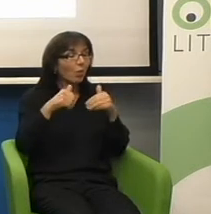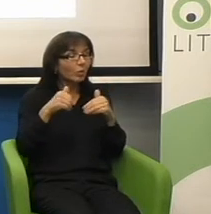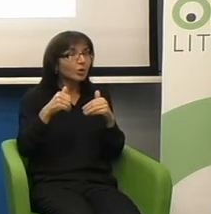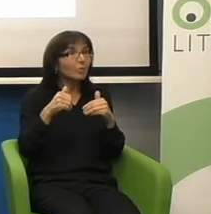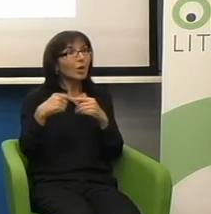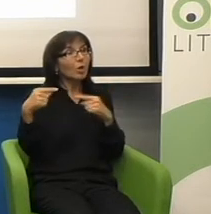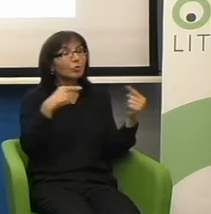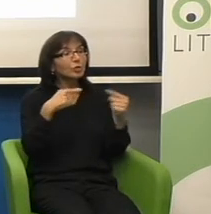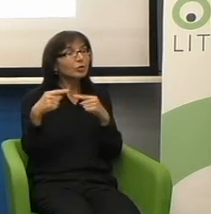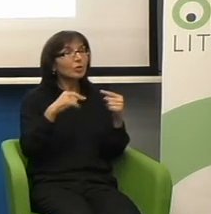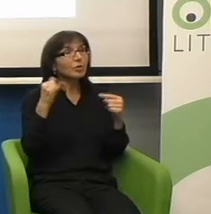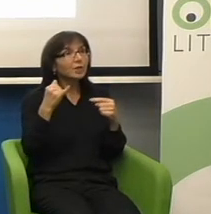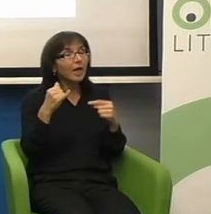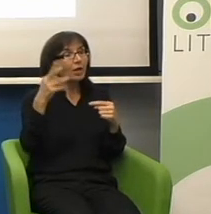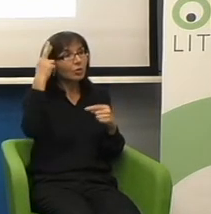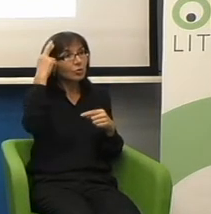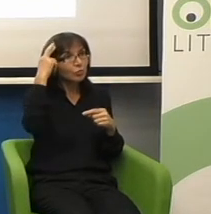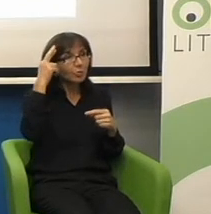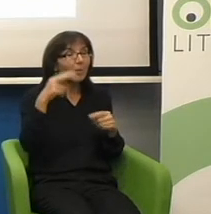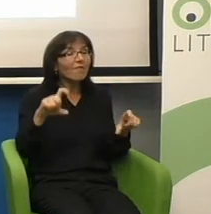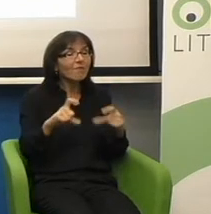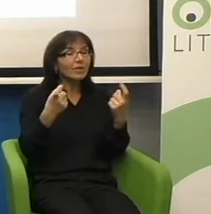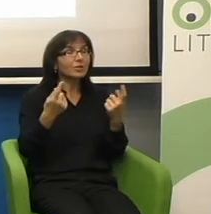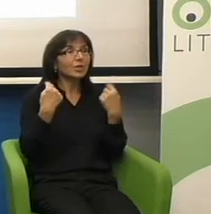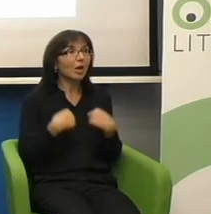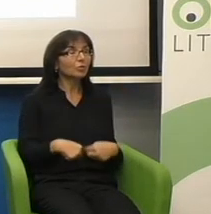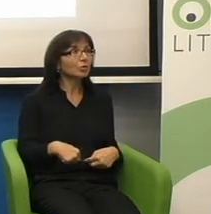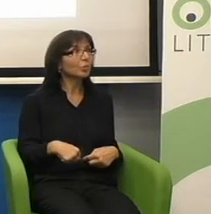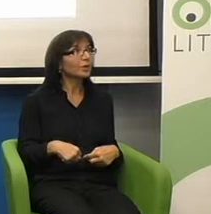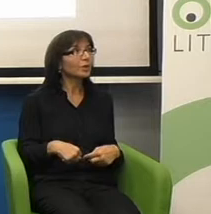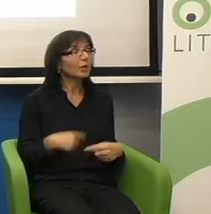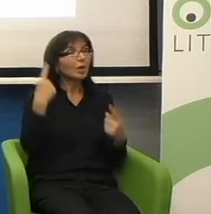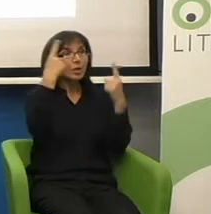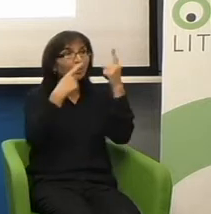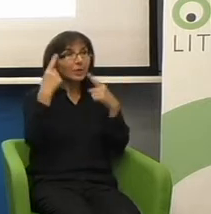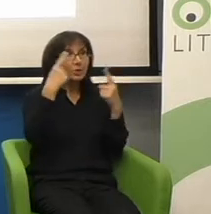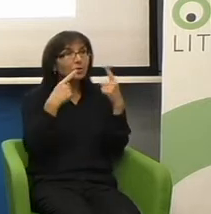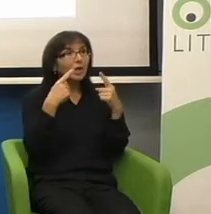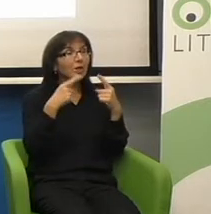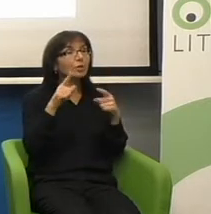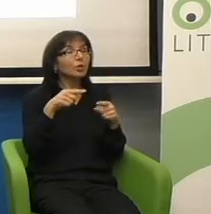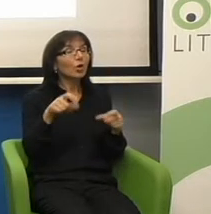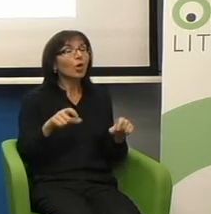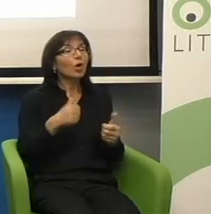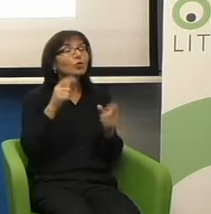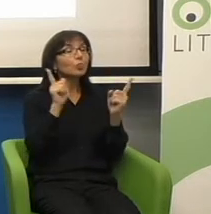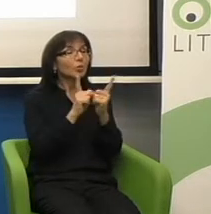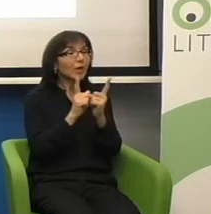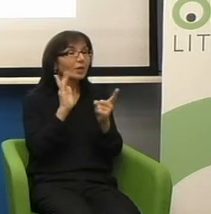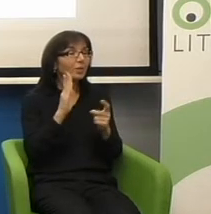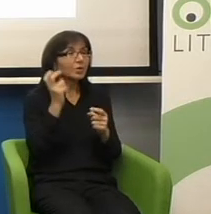na wydarzenia, na osoby i myślę, że pod tym kątem to nasze spotkanie będzie